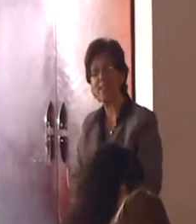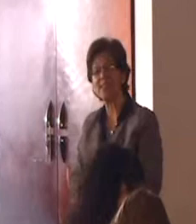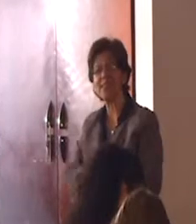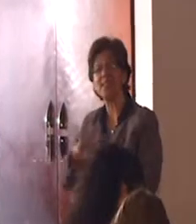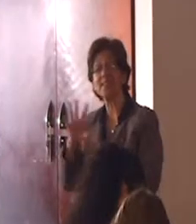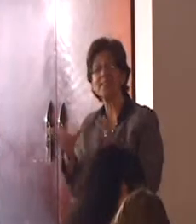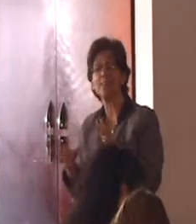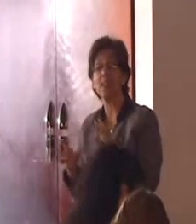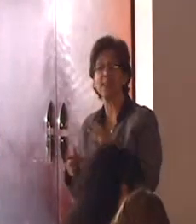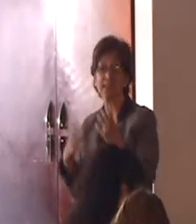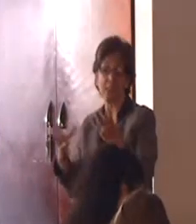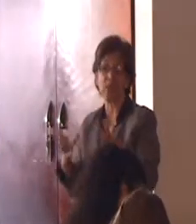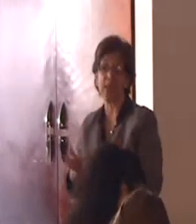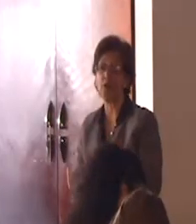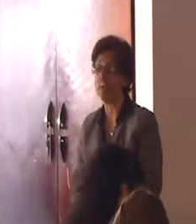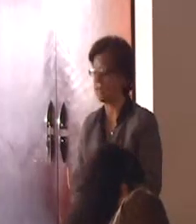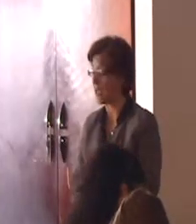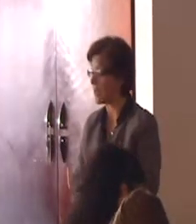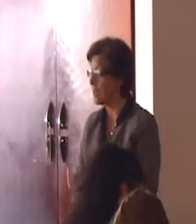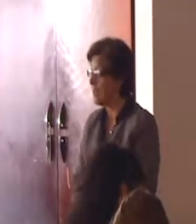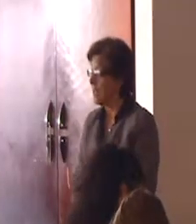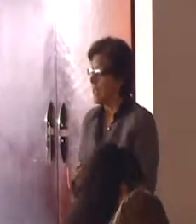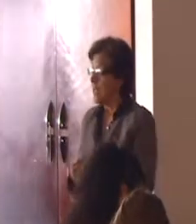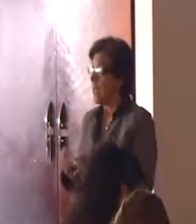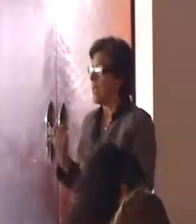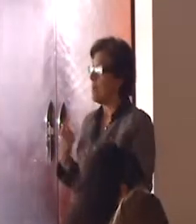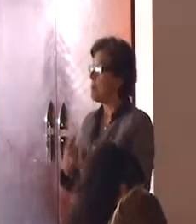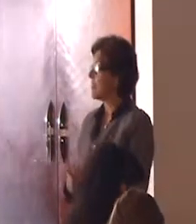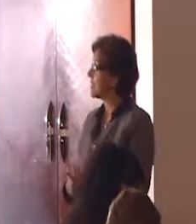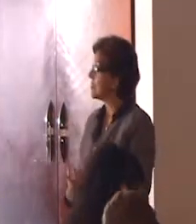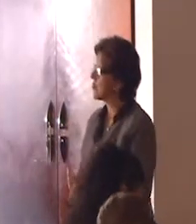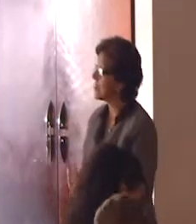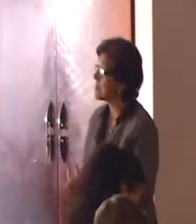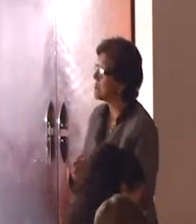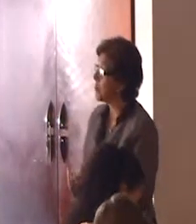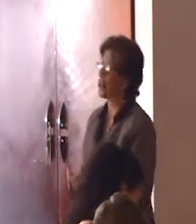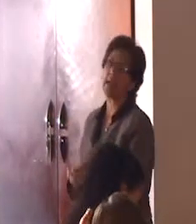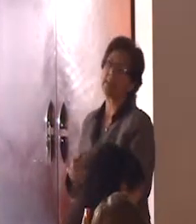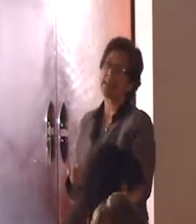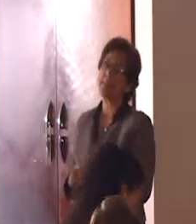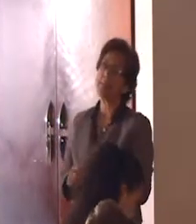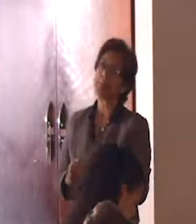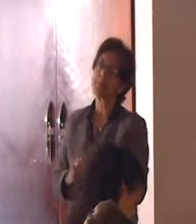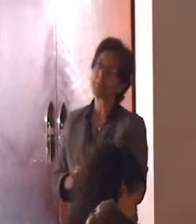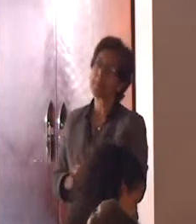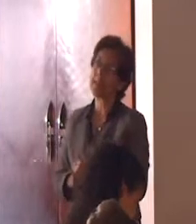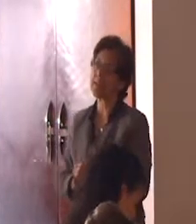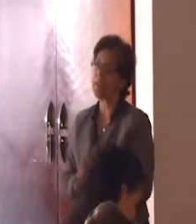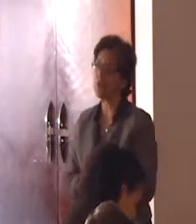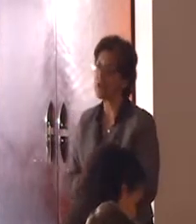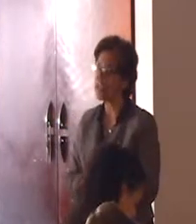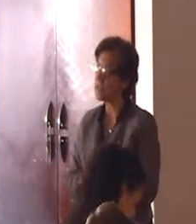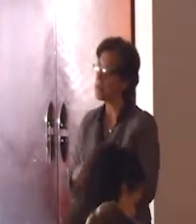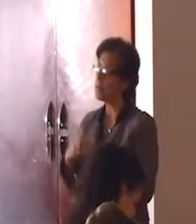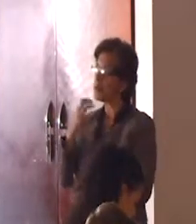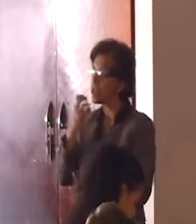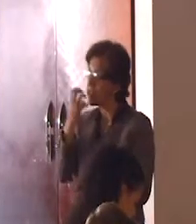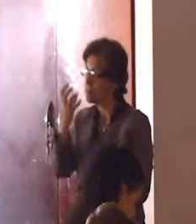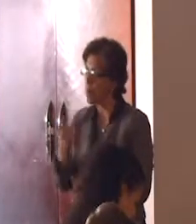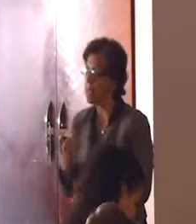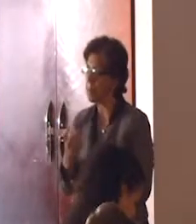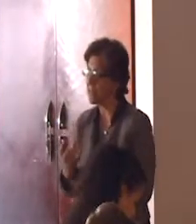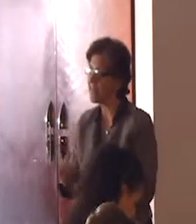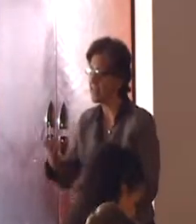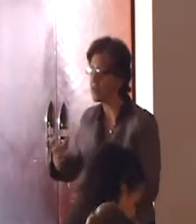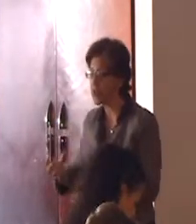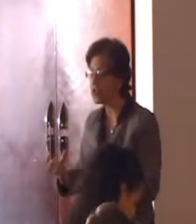de experiencias y de saberes y de disciplinas que nos van a orientar. Me parece entonces importante